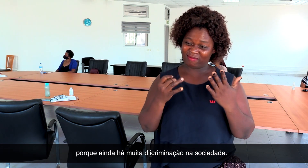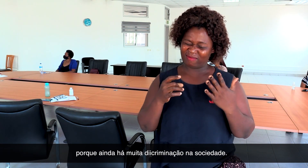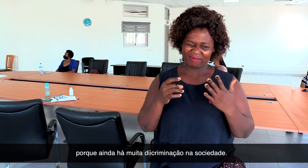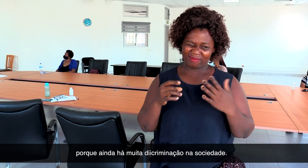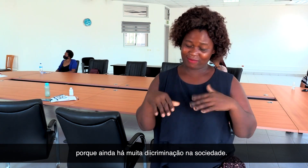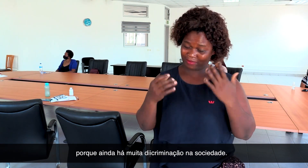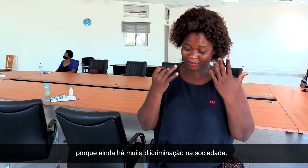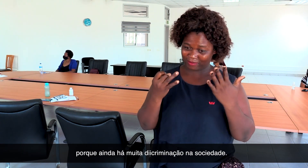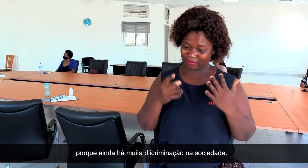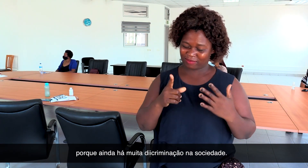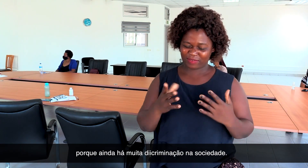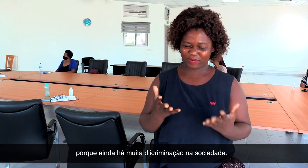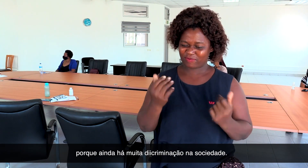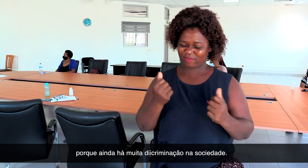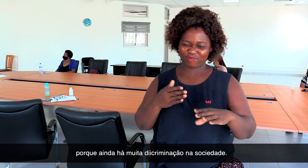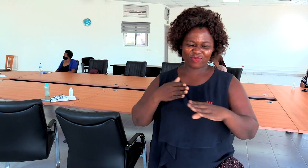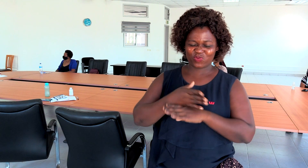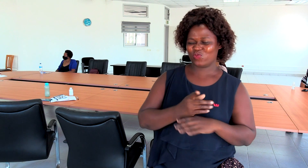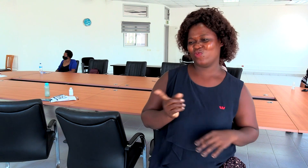há muita discriminação na sociedade.